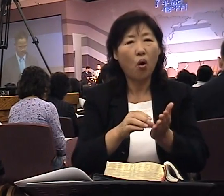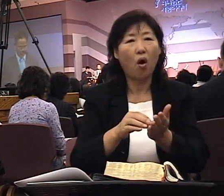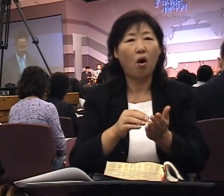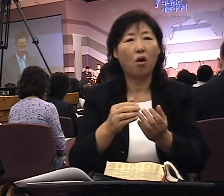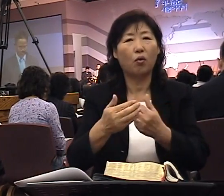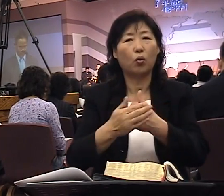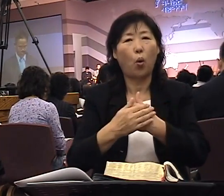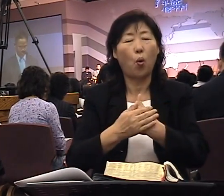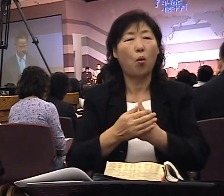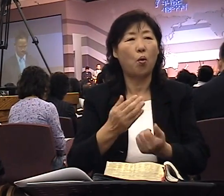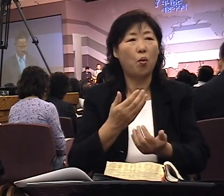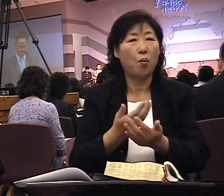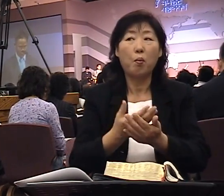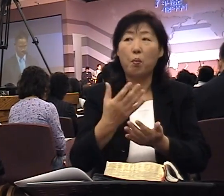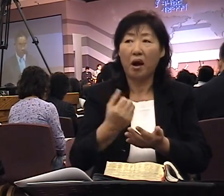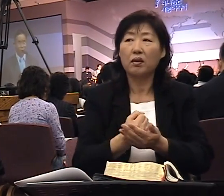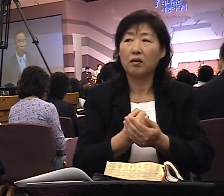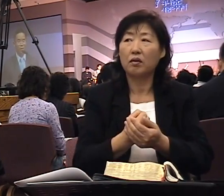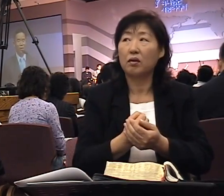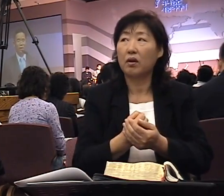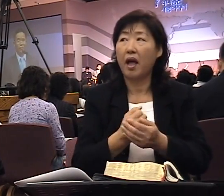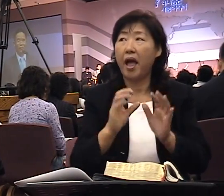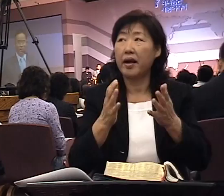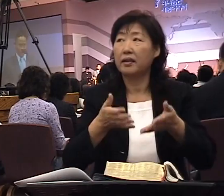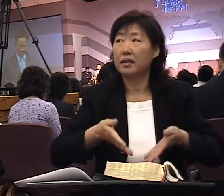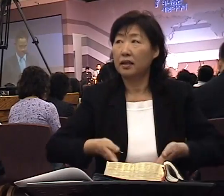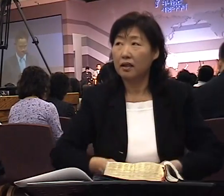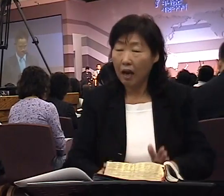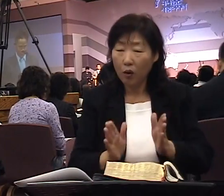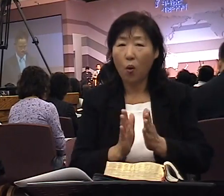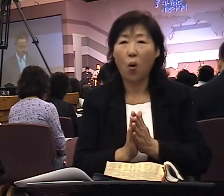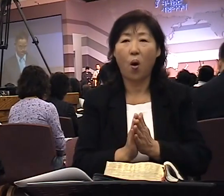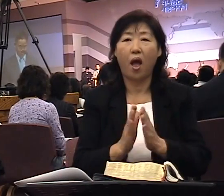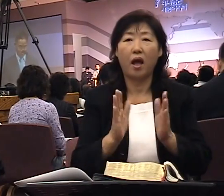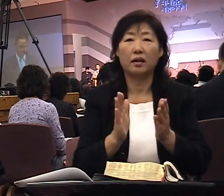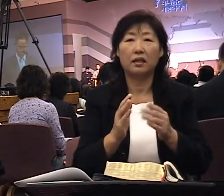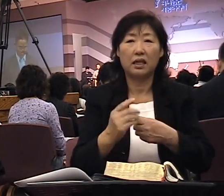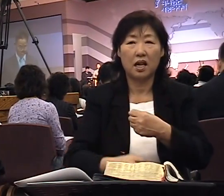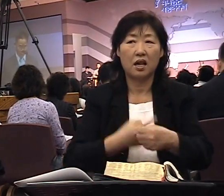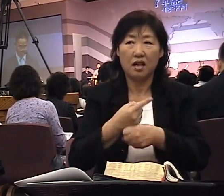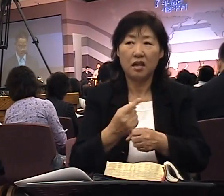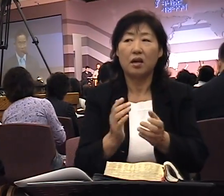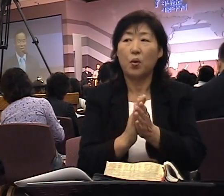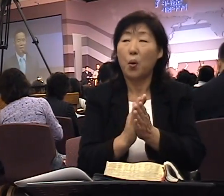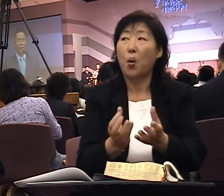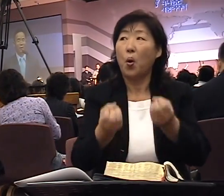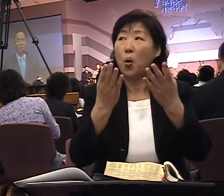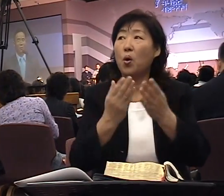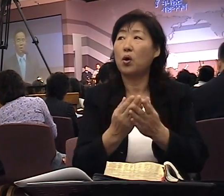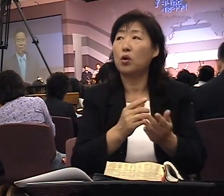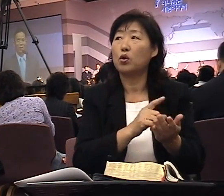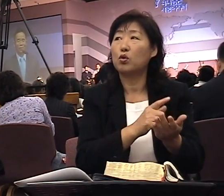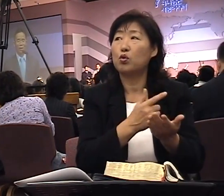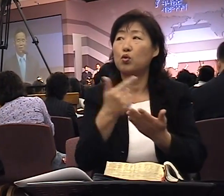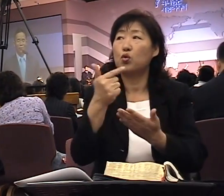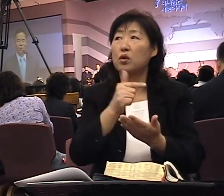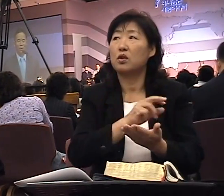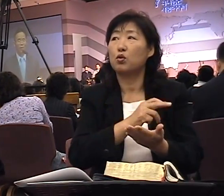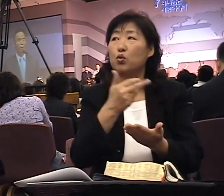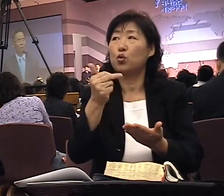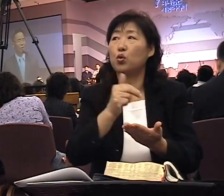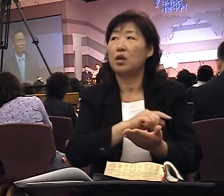가정들이 많습니다. 출산, 돌, 개업 함께 기뻐하고 주님의 이름으로 축복합니다. 2부 예배 처음